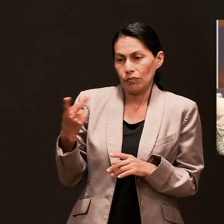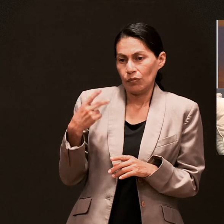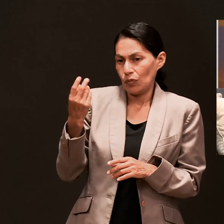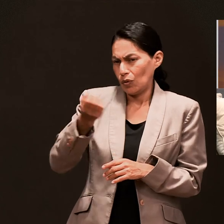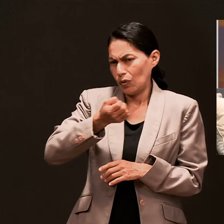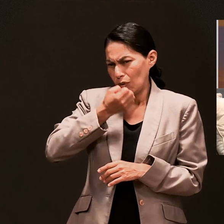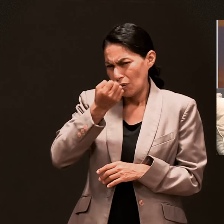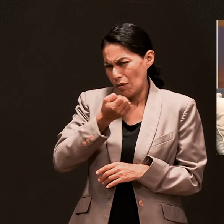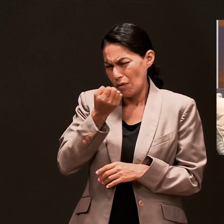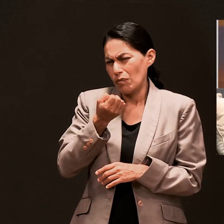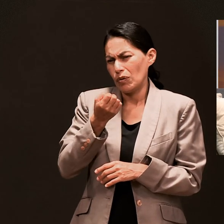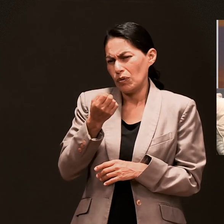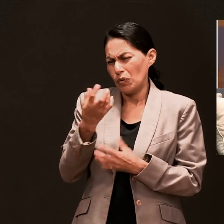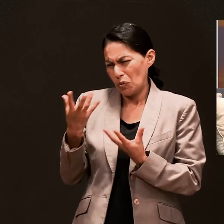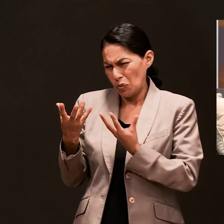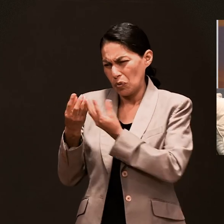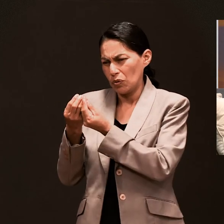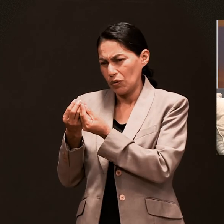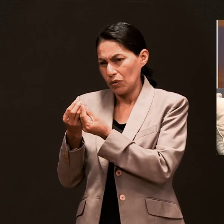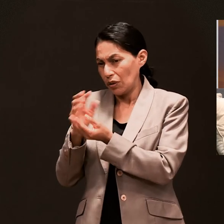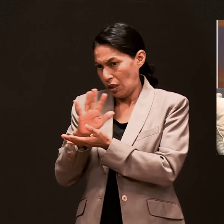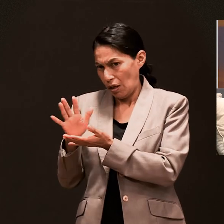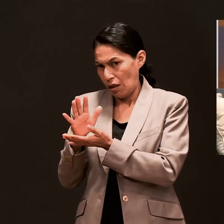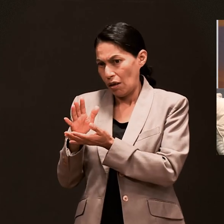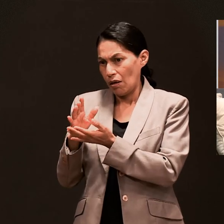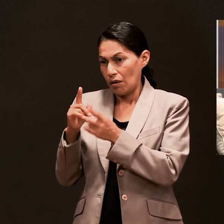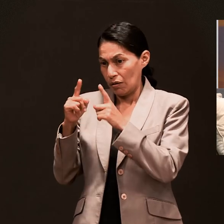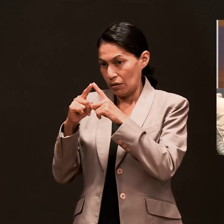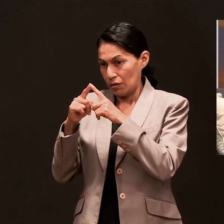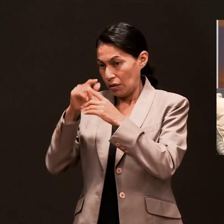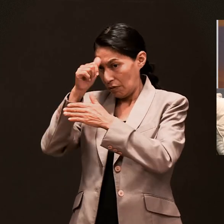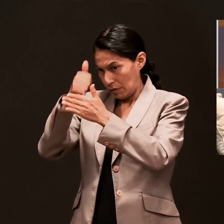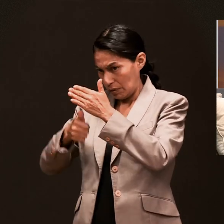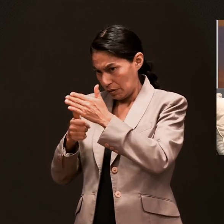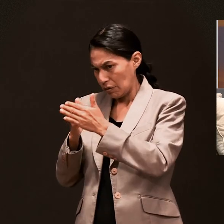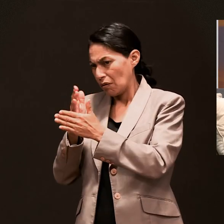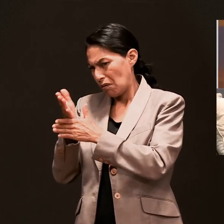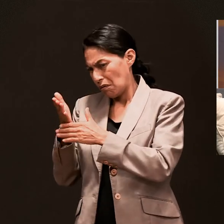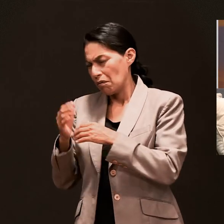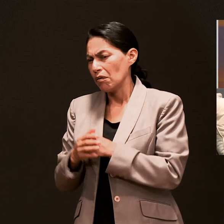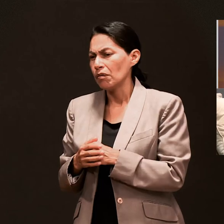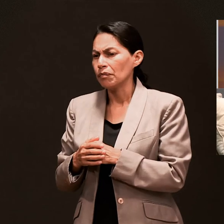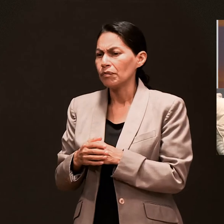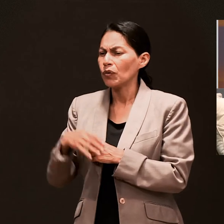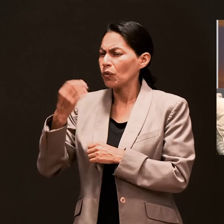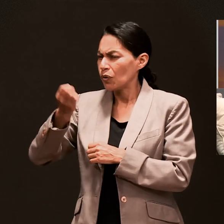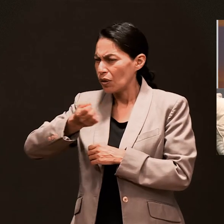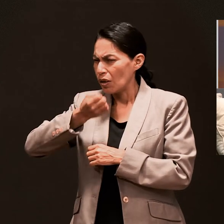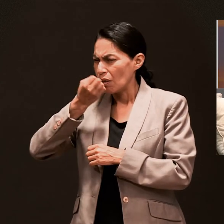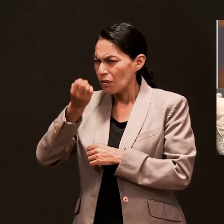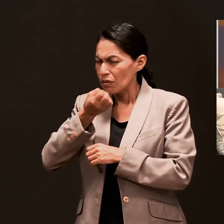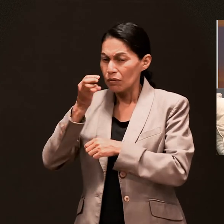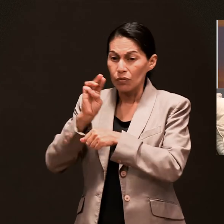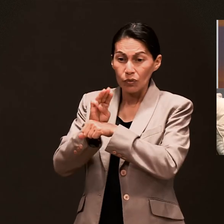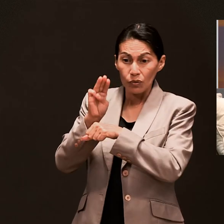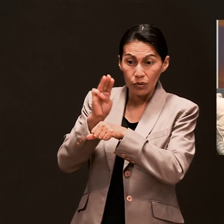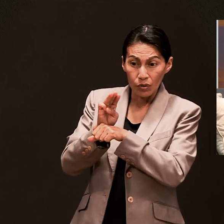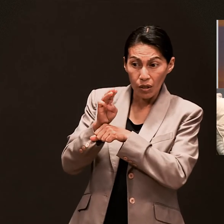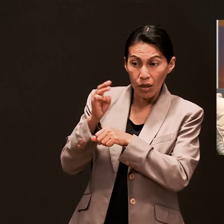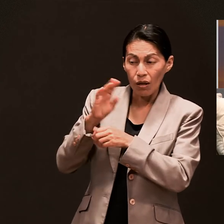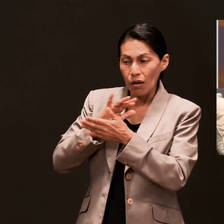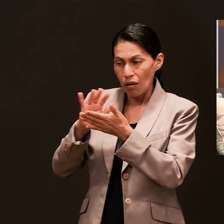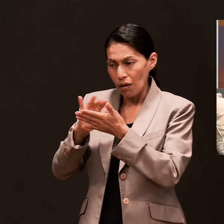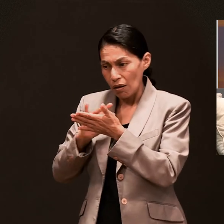siempre oraba con ellos porque ya estábamos dentro de la iglesia verdad siempre oraba con ellos a la